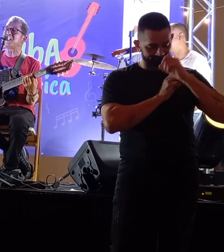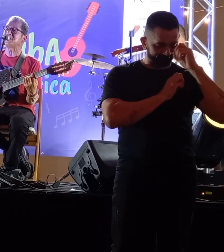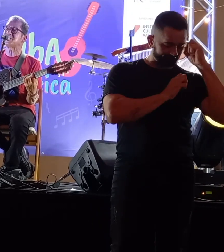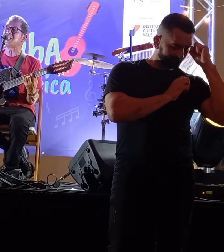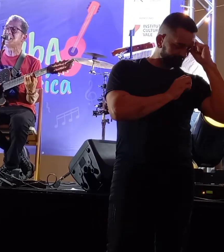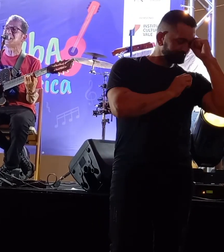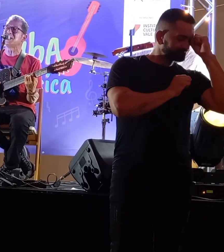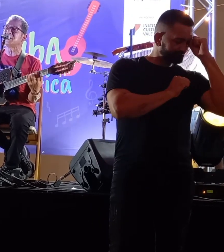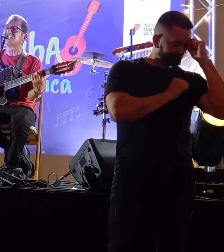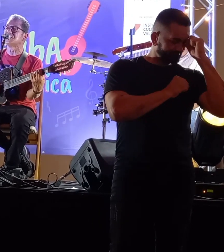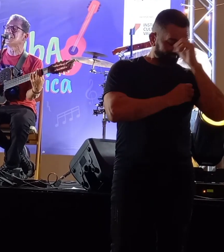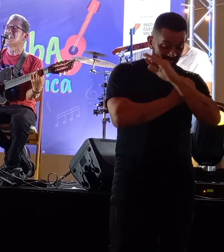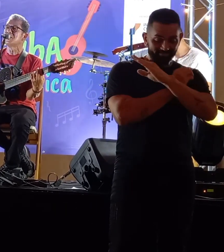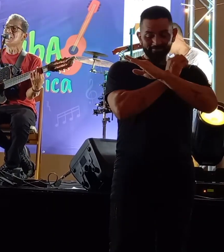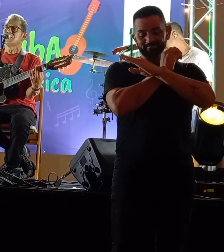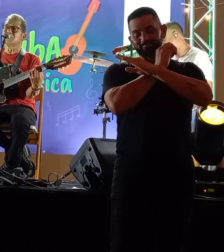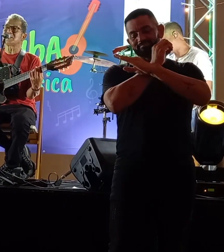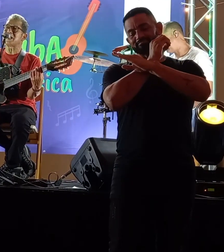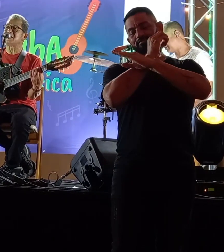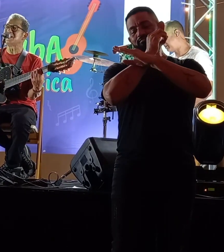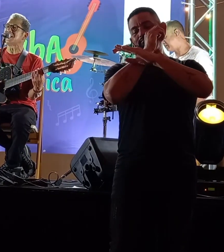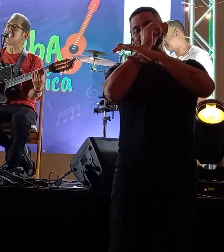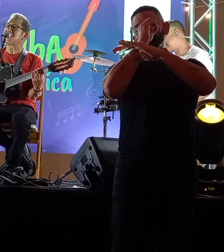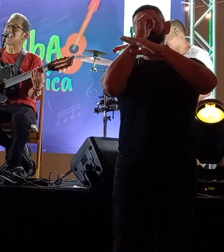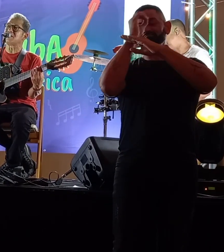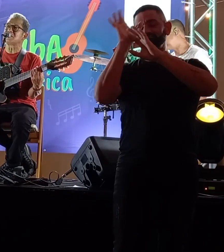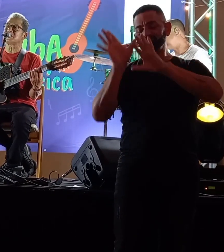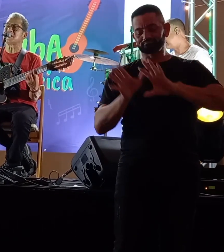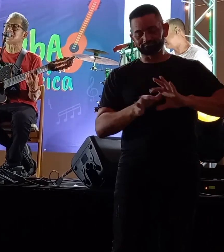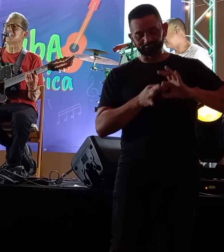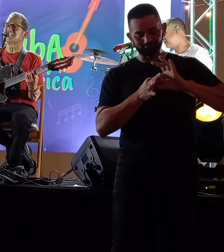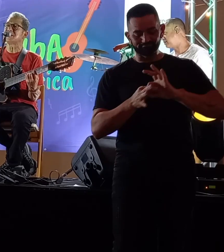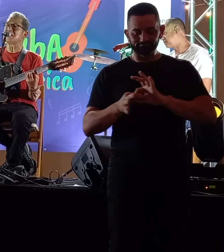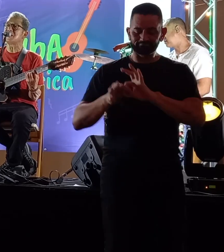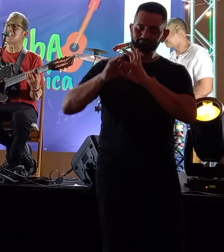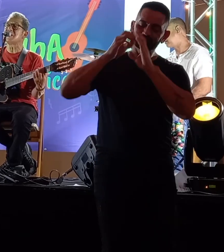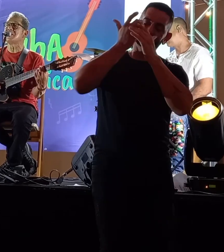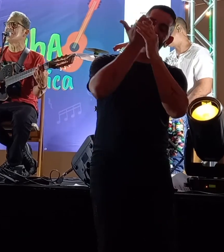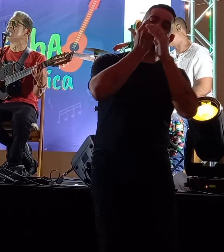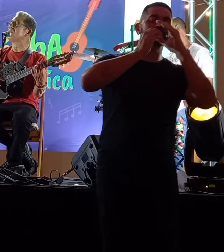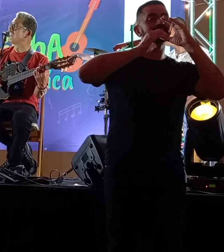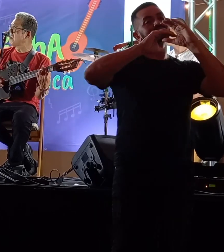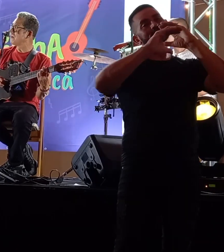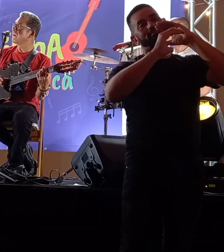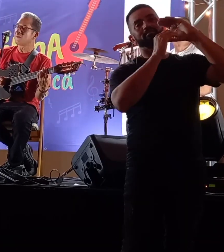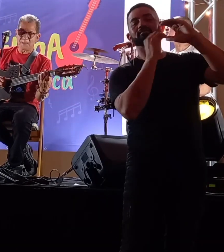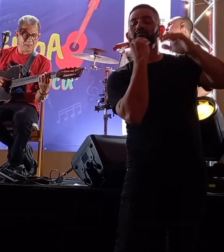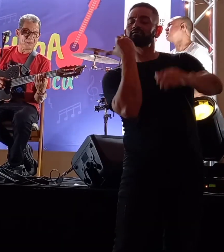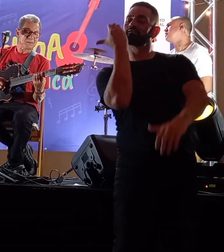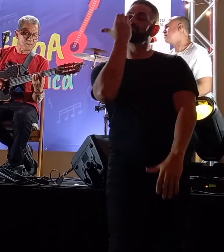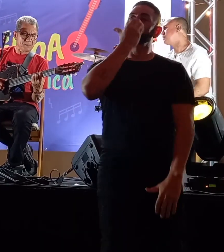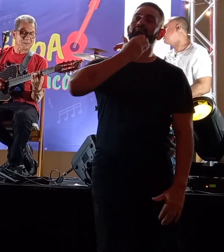adormecido bem cedo, nos alinhavos da canção.